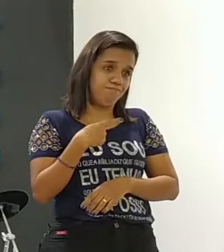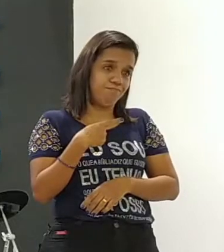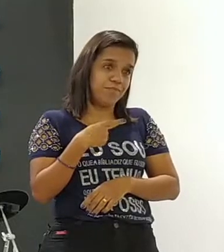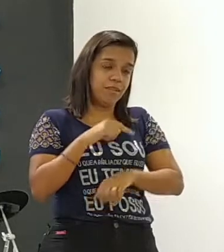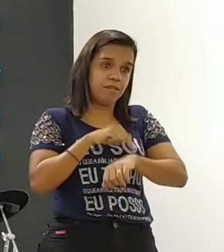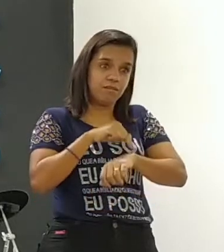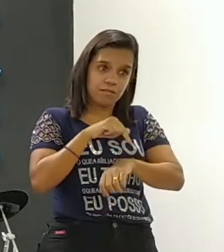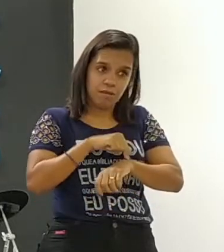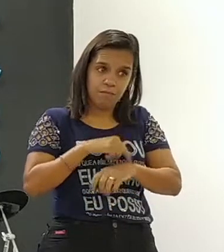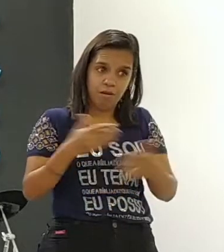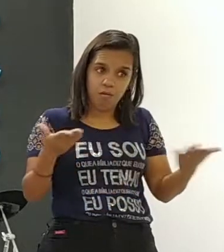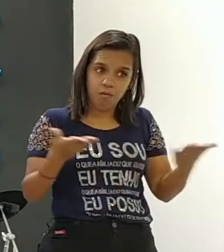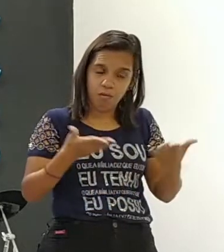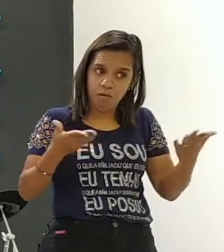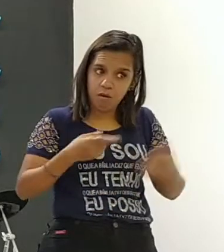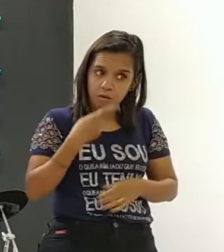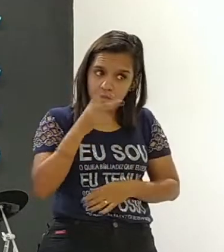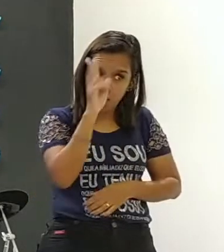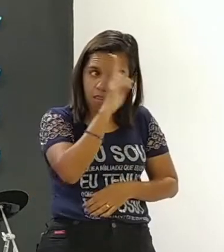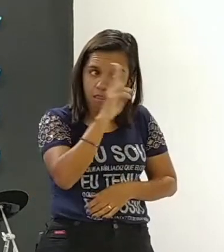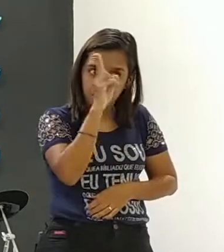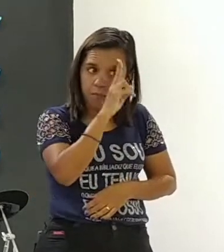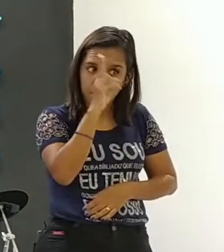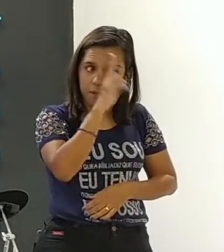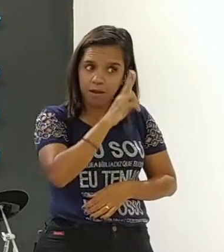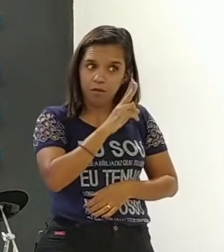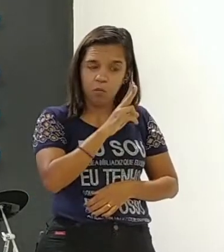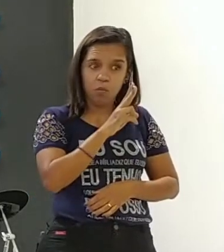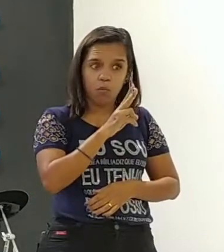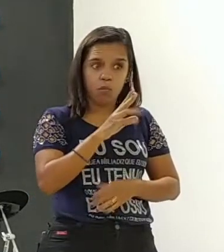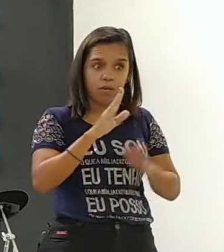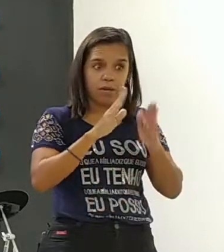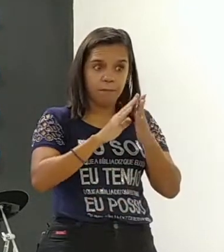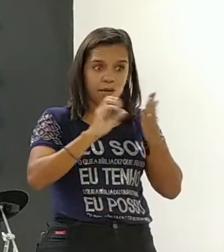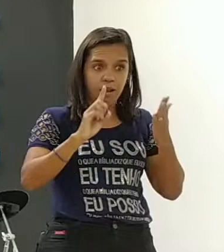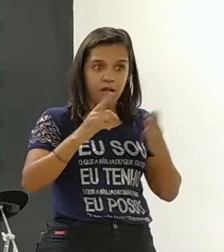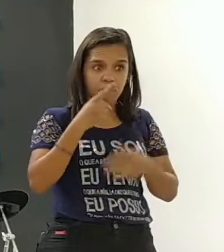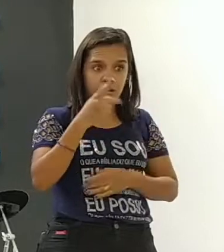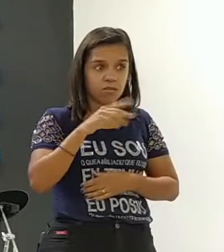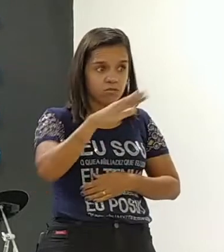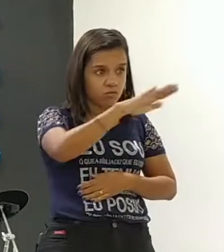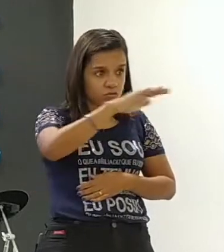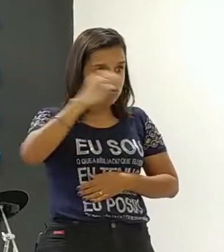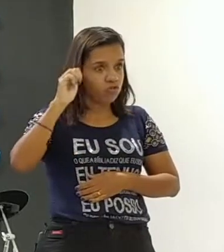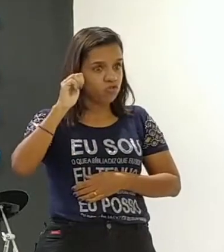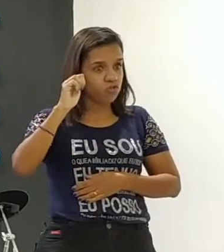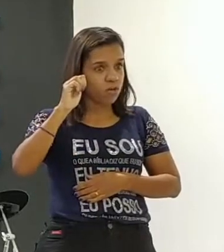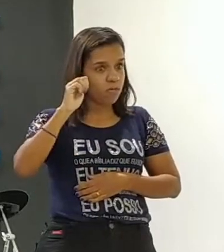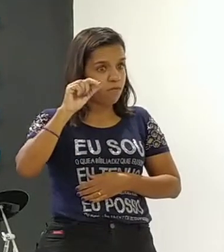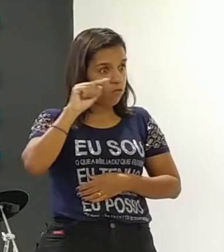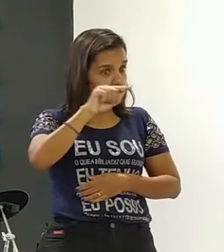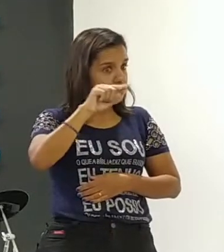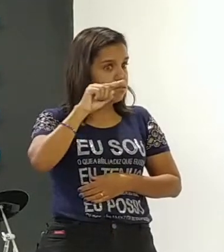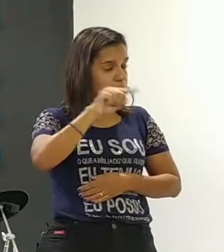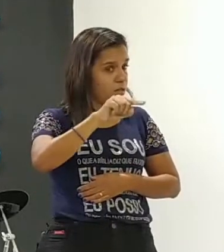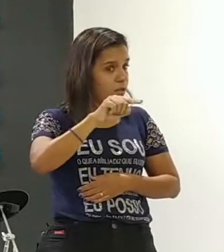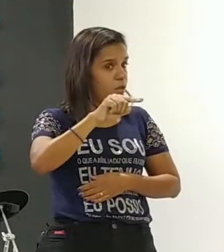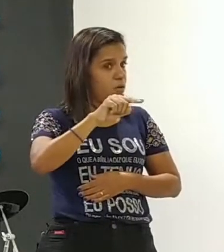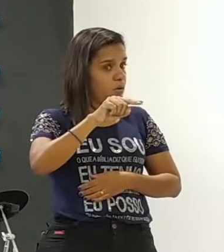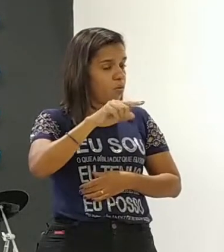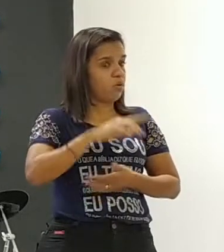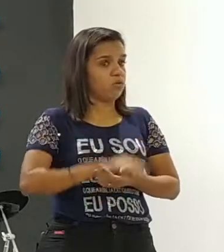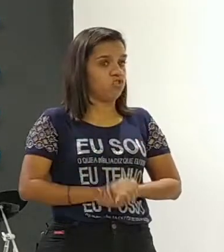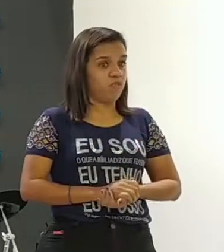Nessas horas eu quero te falar uma coisa, eu quero te lembrar o que a palavra de Deus diz. Jesus, ele chama você, quando você estiver passando por uma